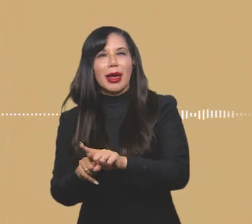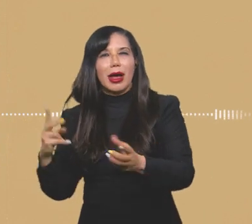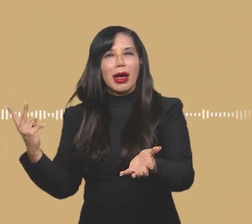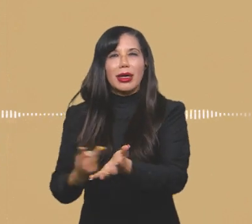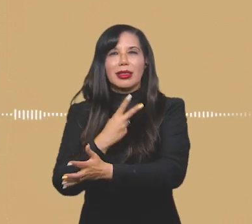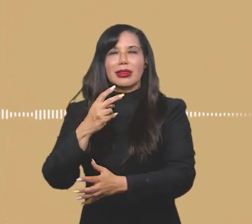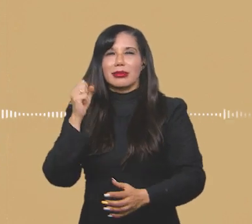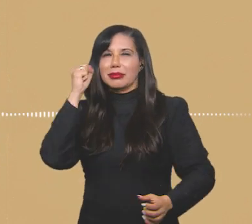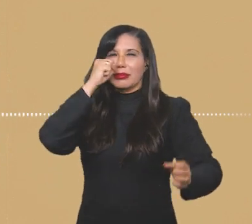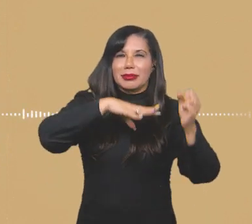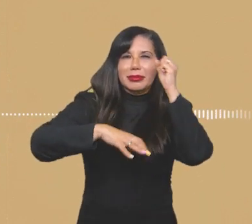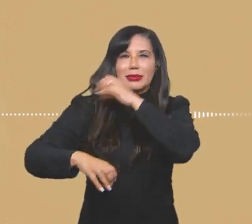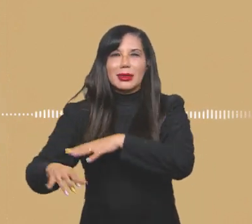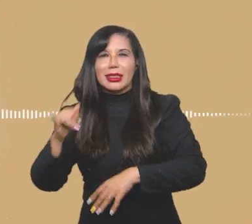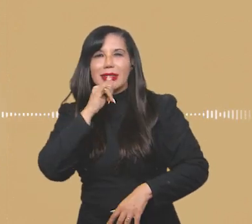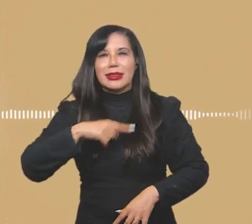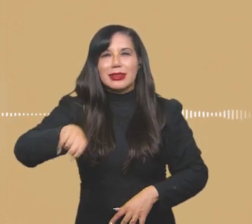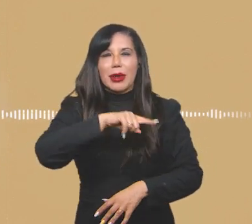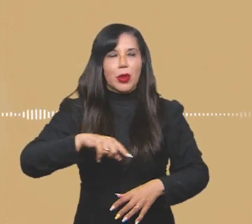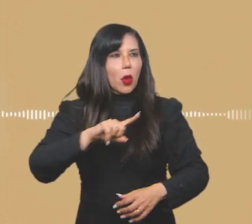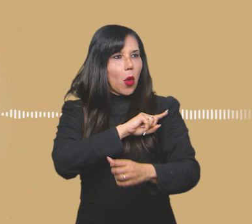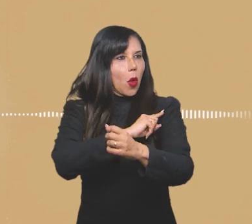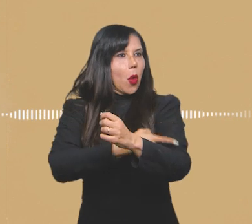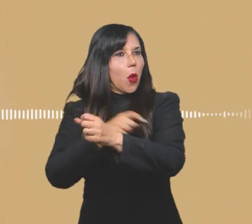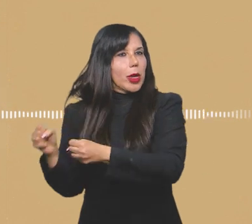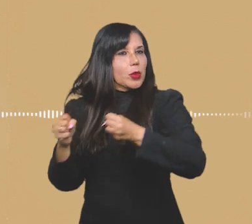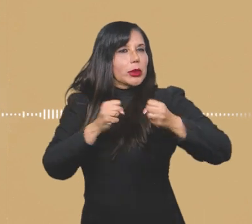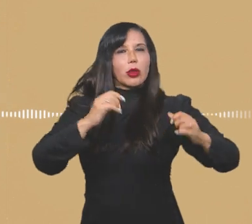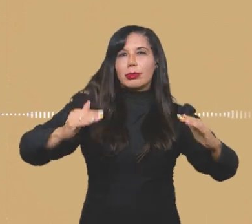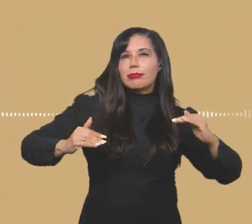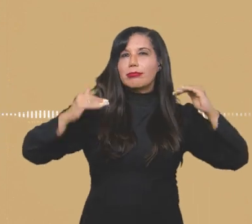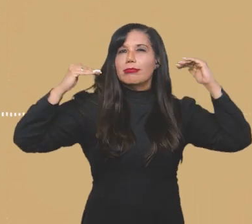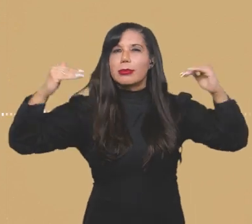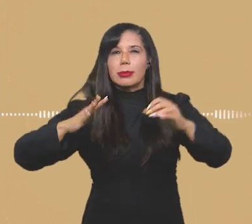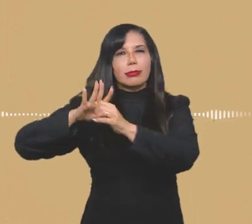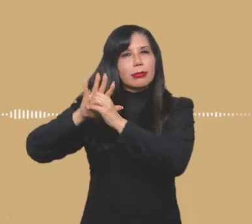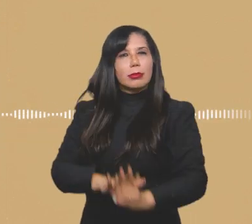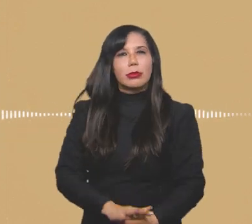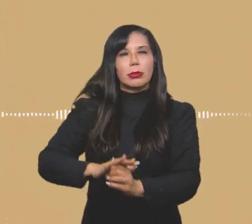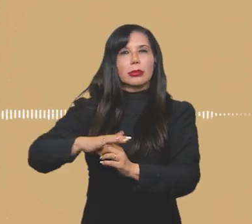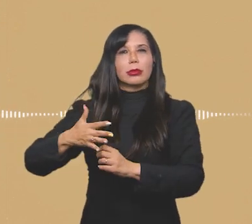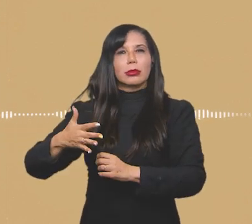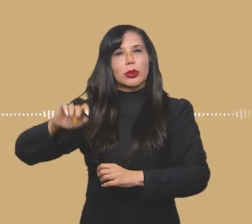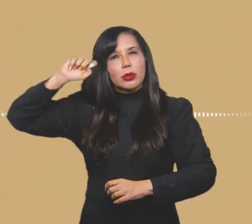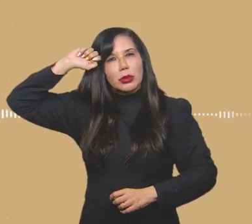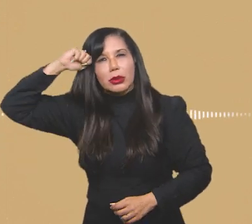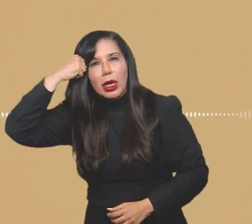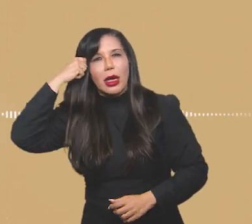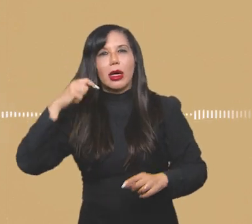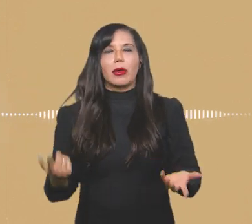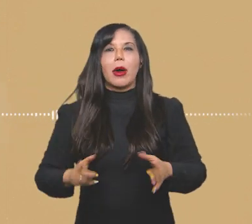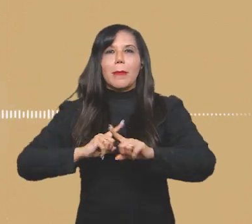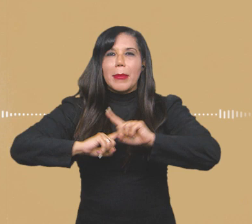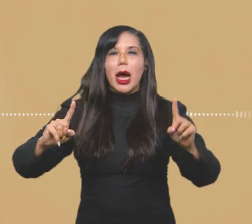a presa é partilhada com o mais forte. E para que frustre intenções danosas,